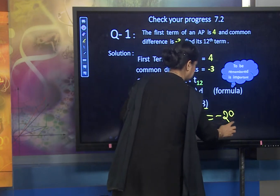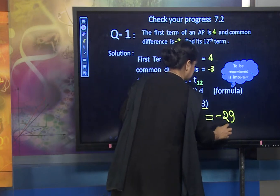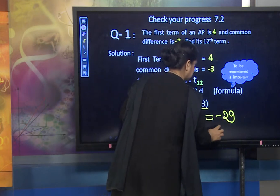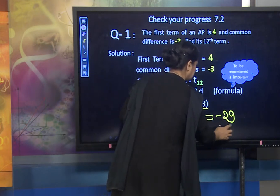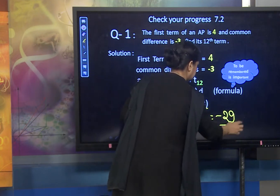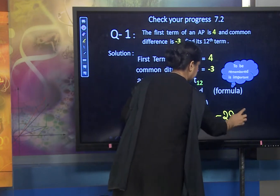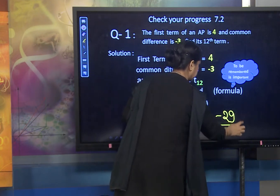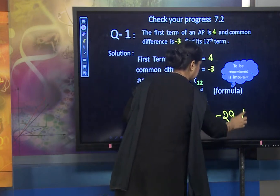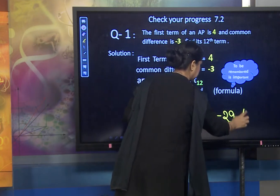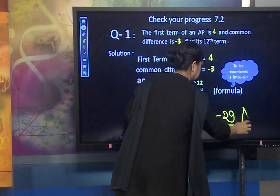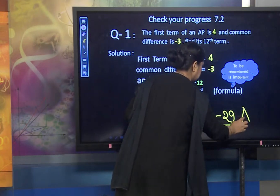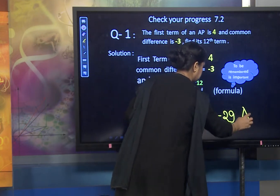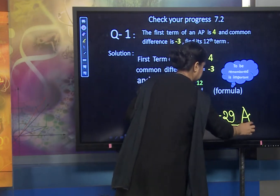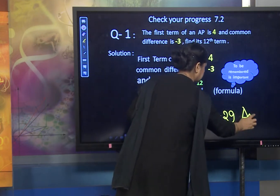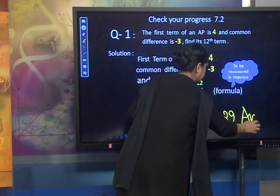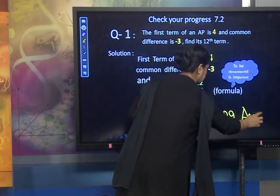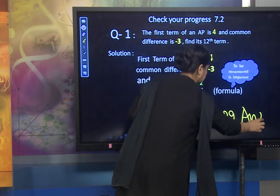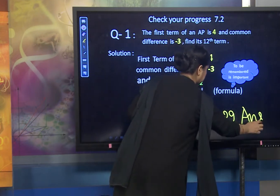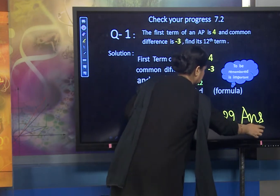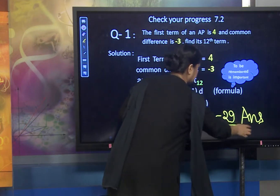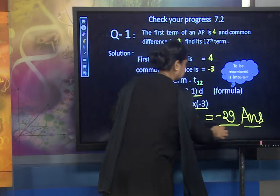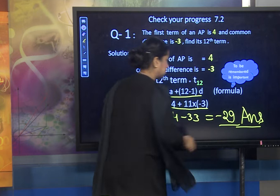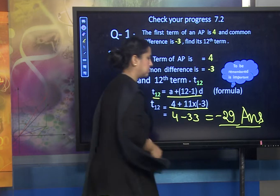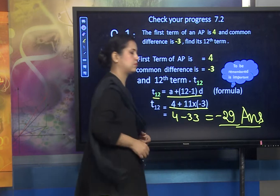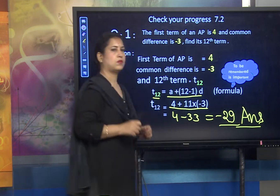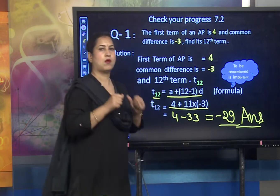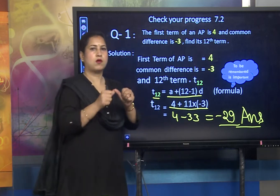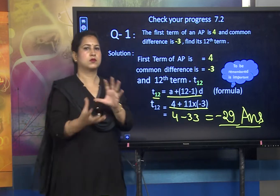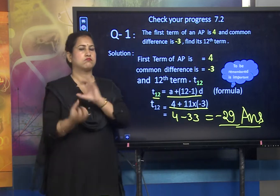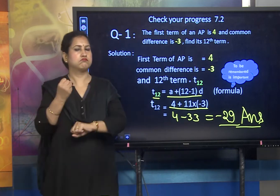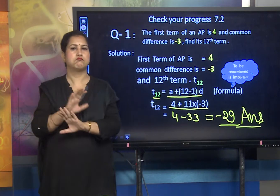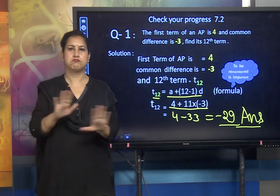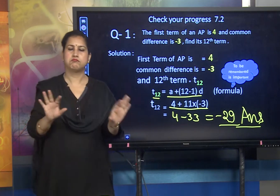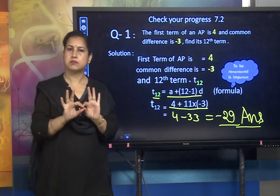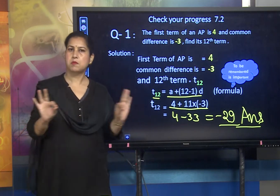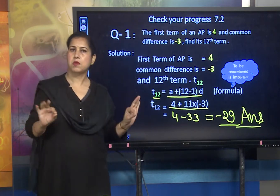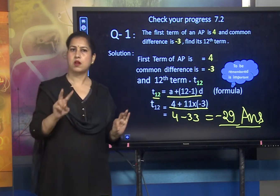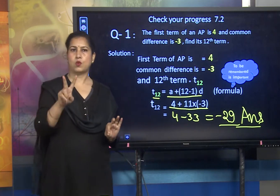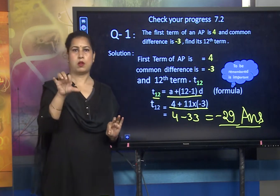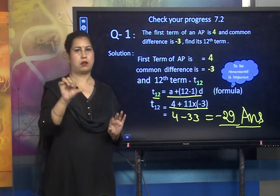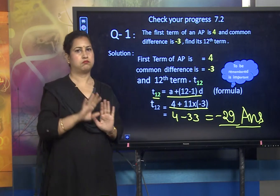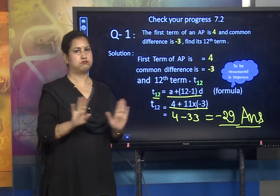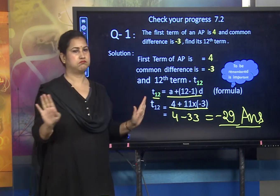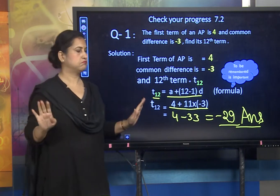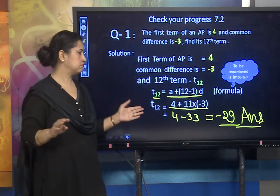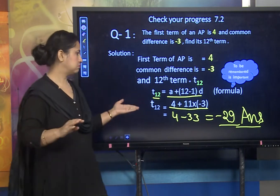तो ये आ गया 29 -29। तो ये हमारा आंसर है। T12 की वैल्यू आ गई -29।